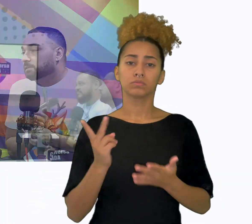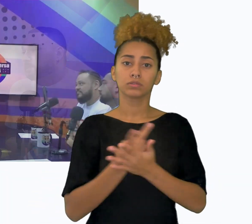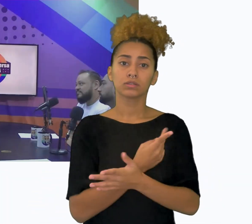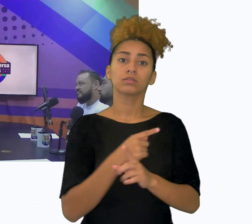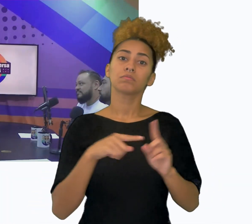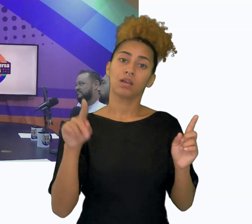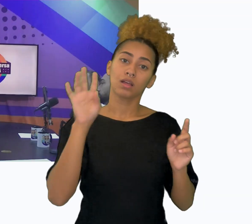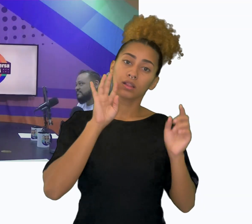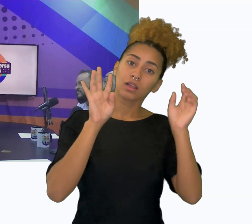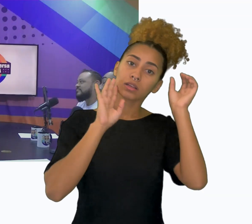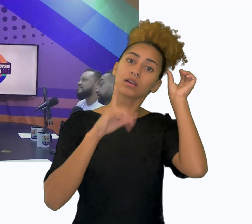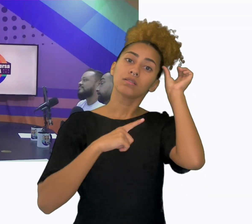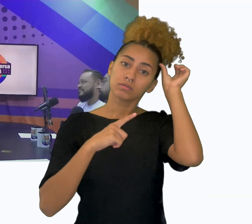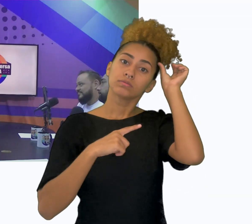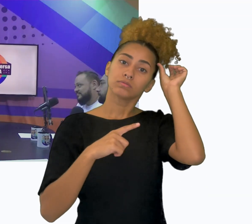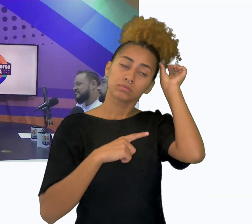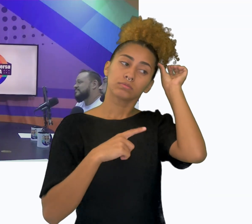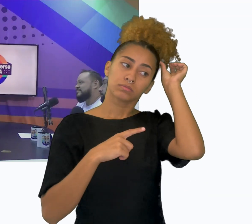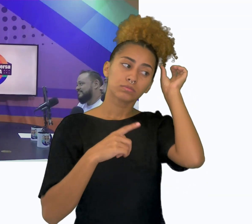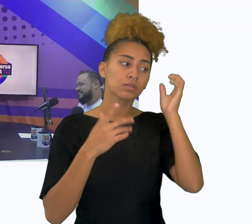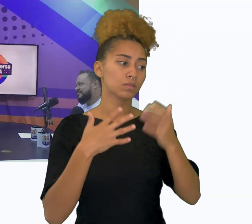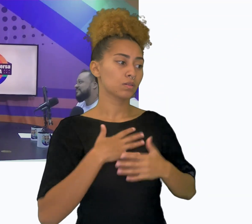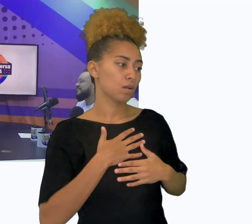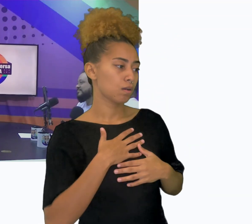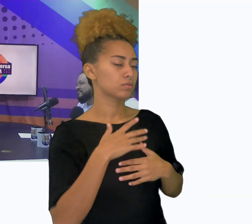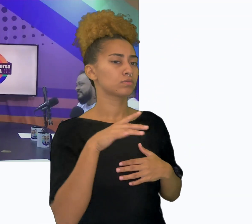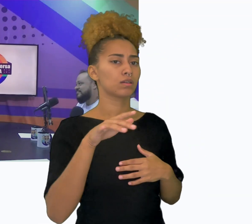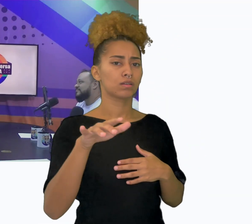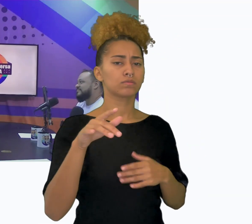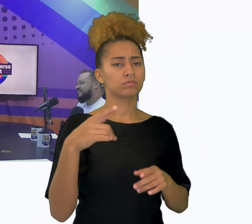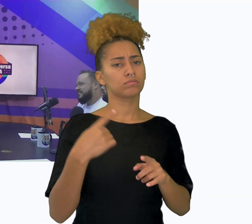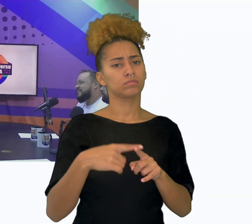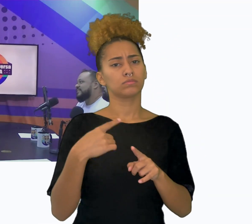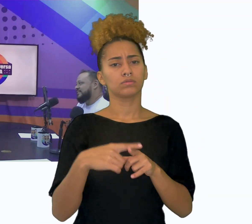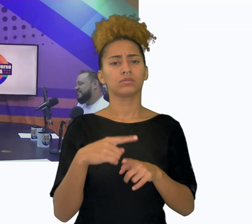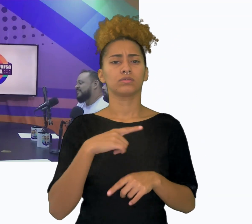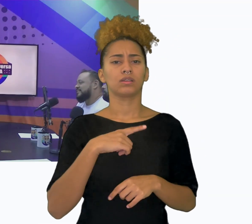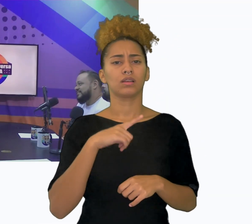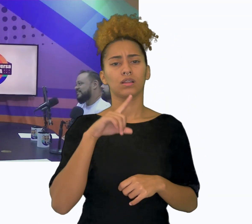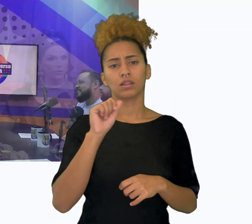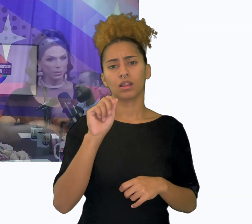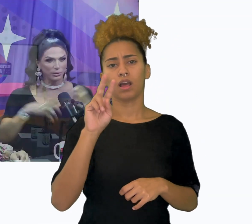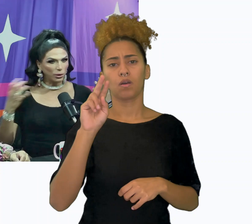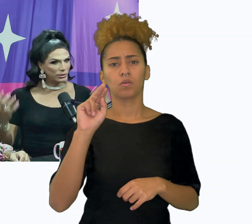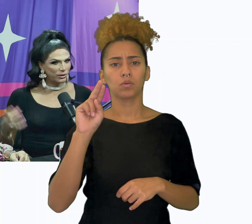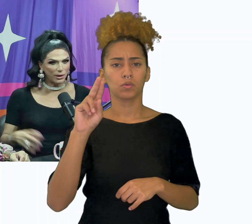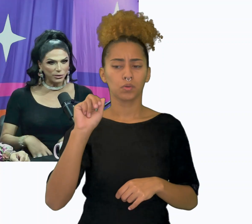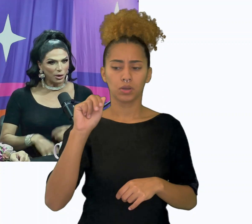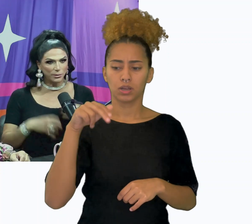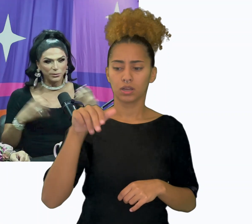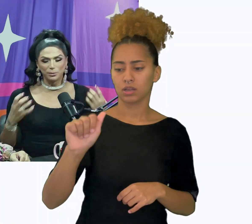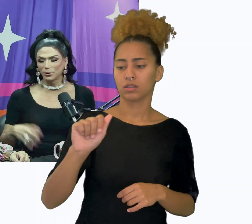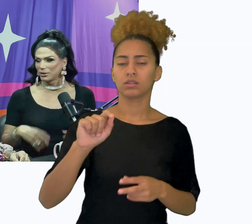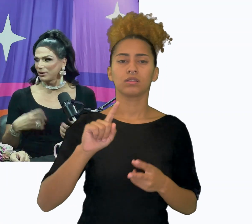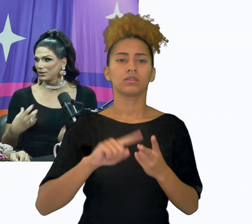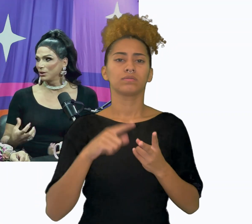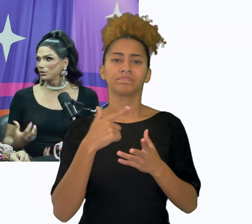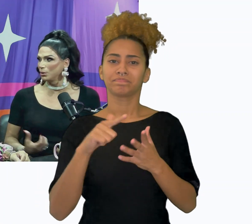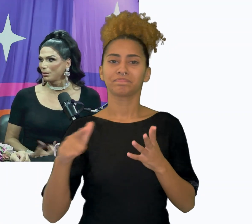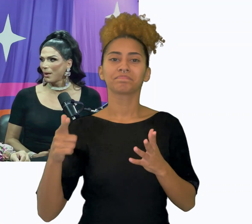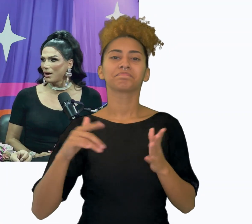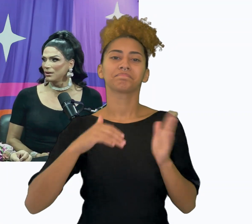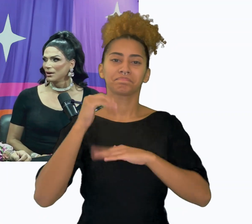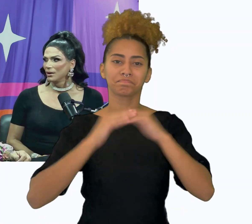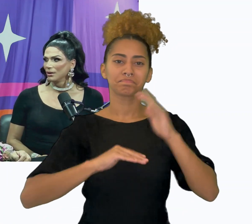que também era massa, que as pessoas gostavam, né? Sim. Da coisa do horrendo, que nós tínhamos lá o Wanda, nós tínhamos vários nomes de pessoas que faziam isso